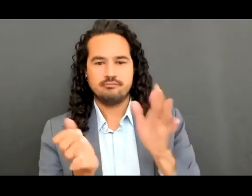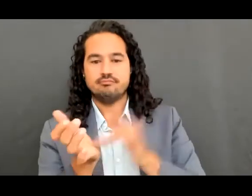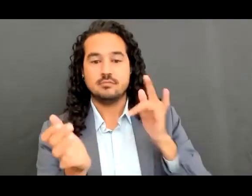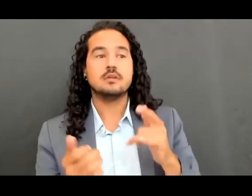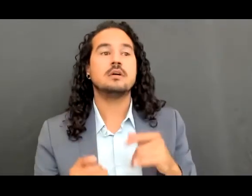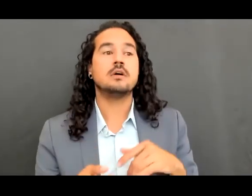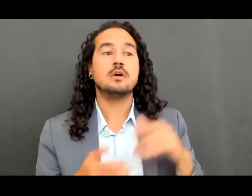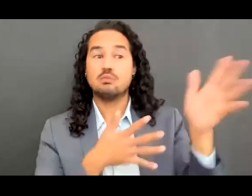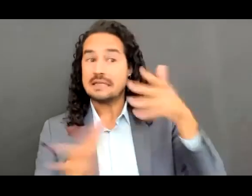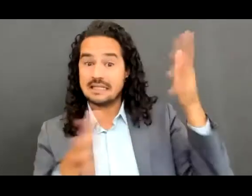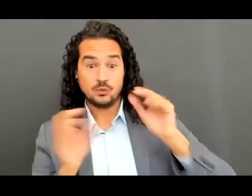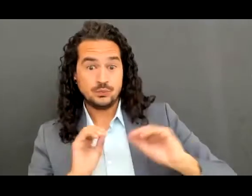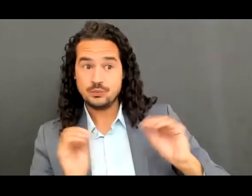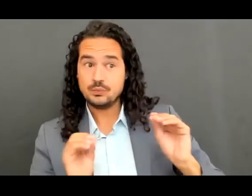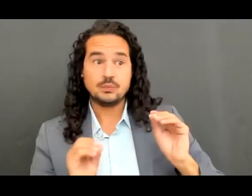poco